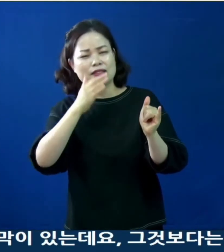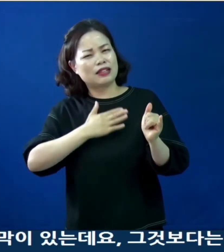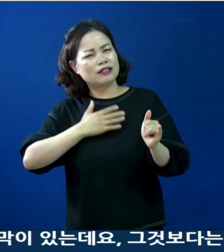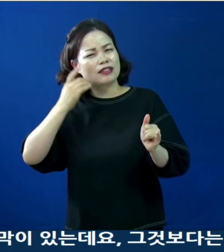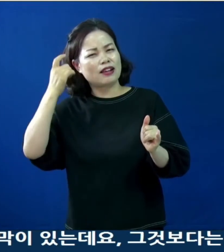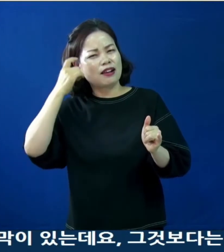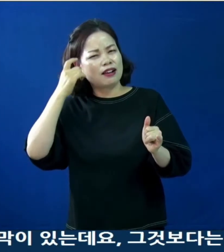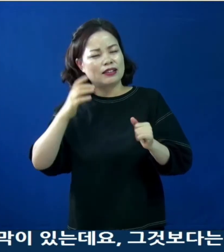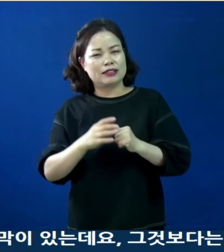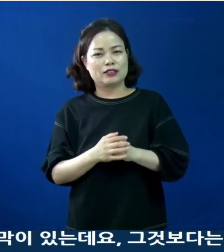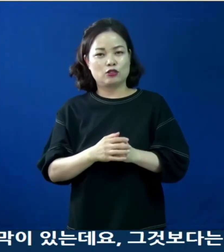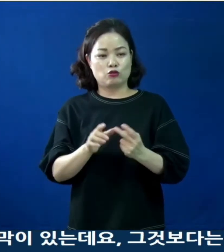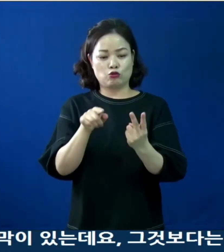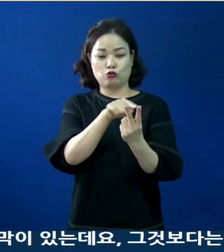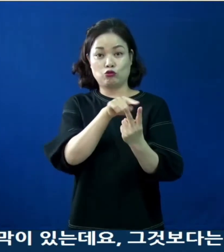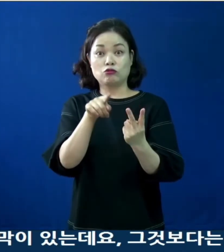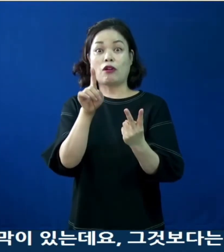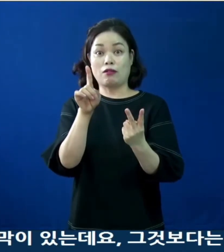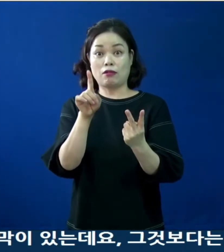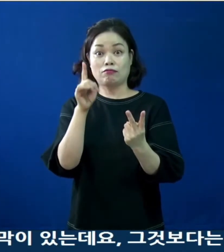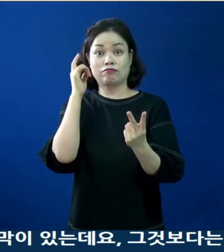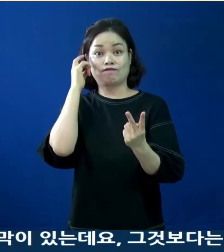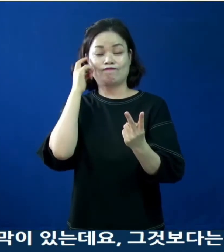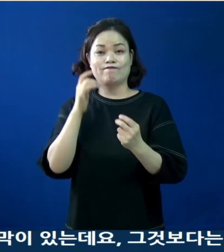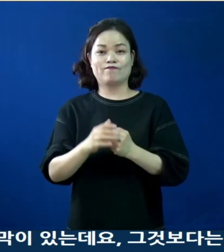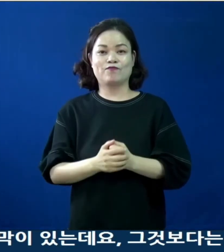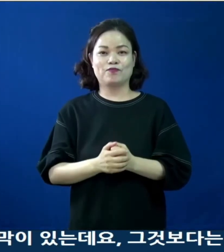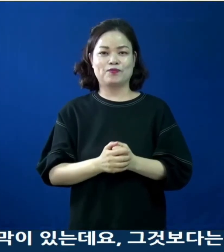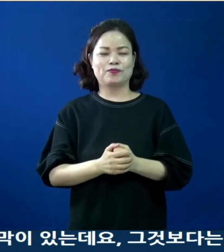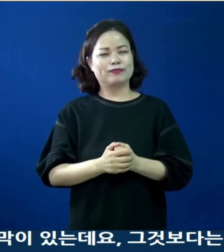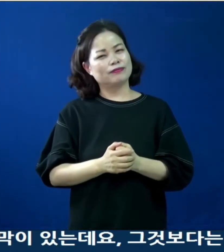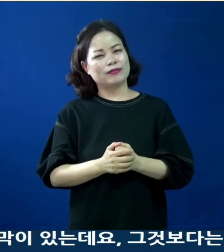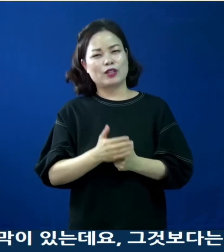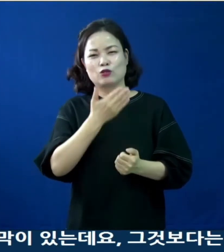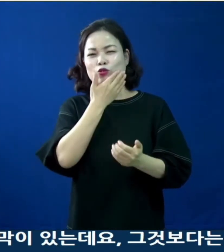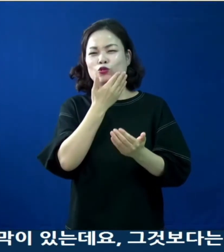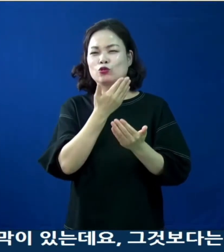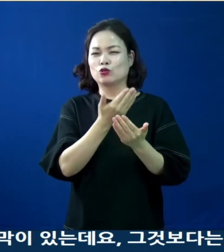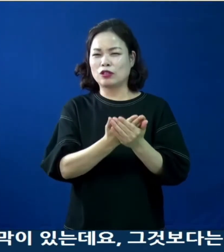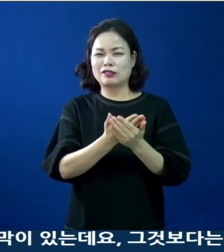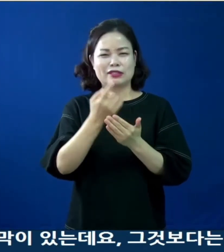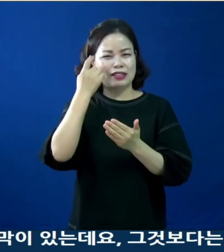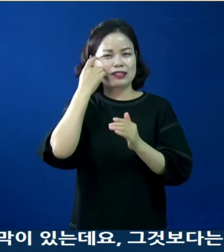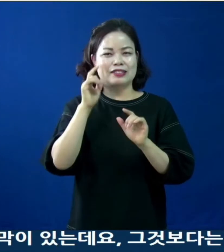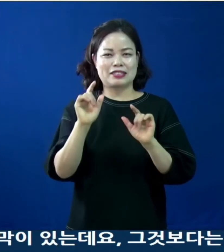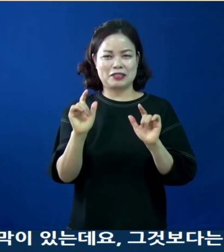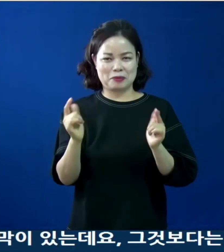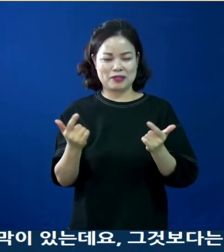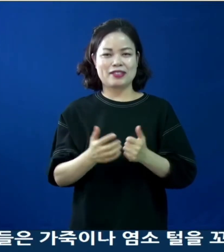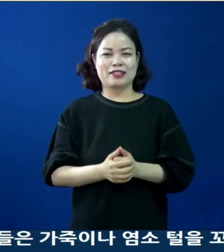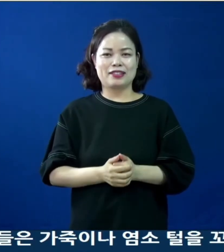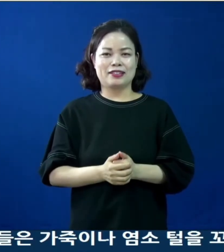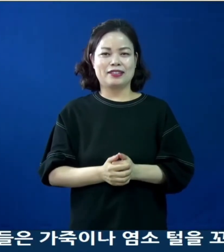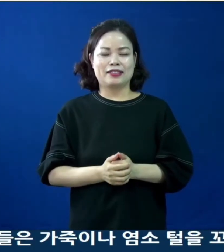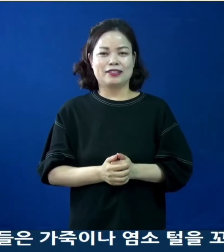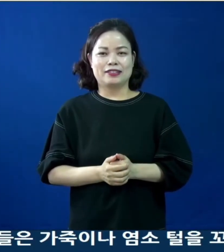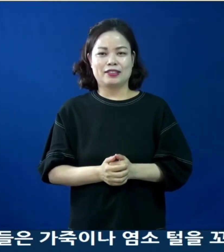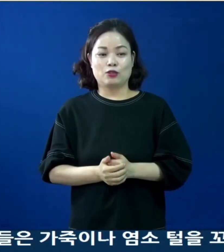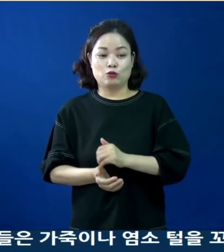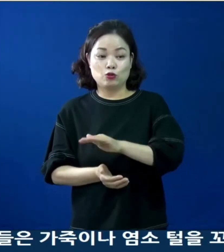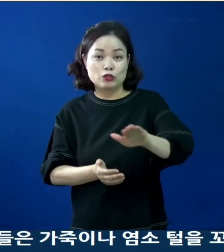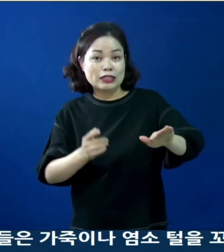생각에는 그 둘 중 하나인 거라고 생각하고요. 그다지 중요하다라는 생각은 안 듭니다. 어쨌든